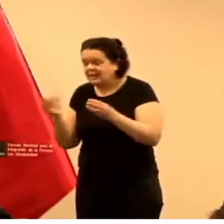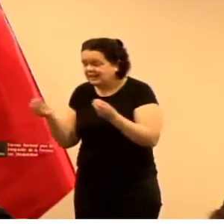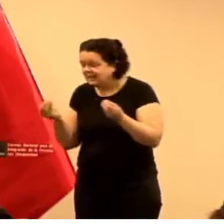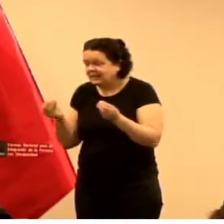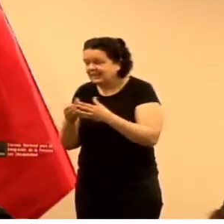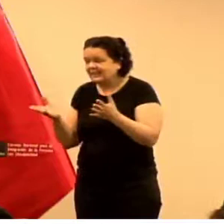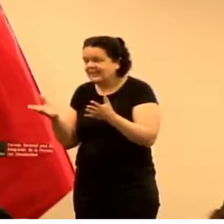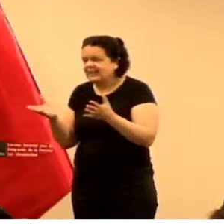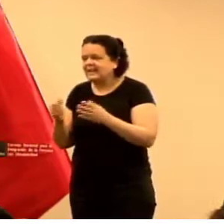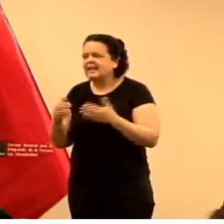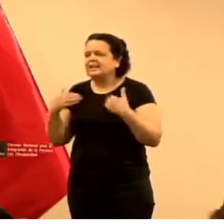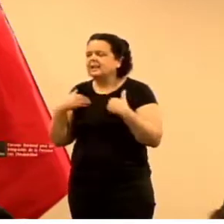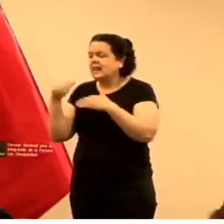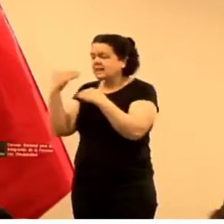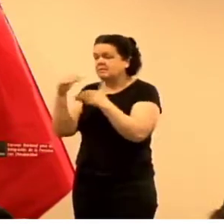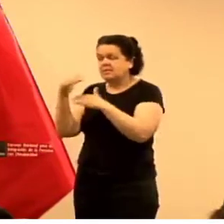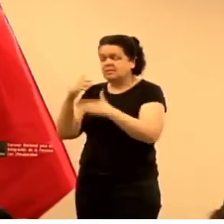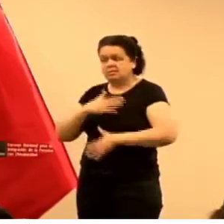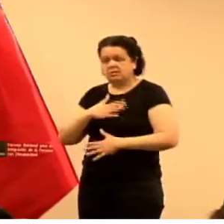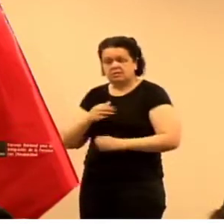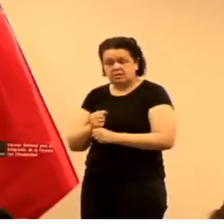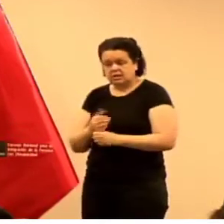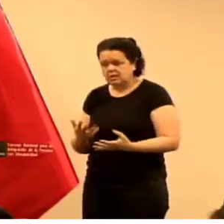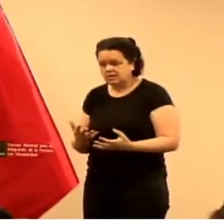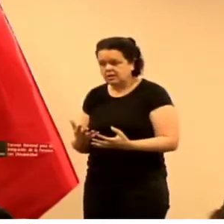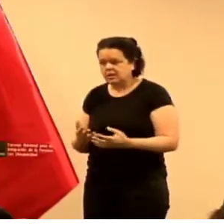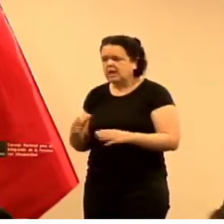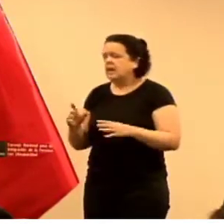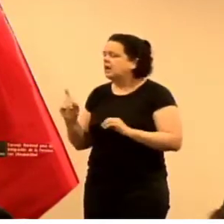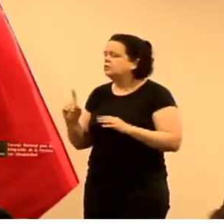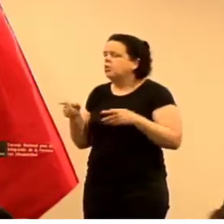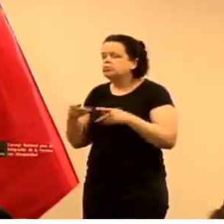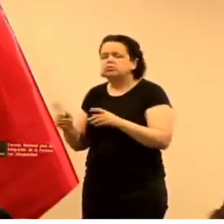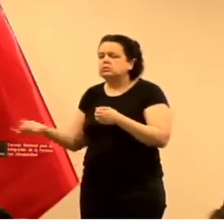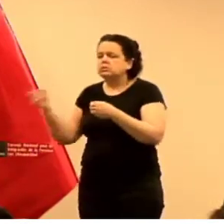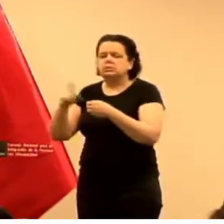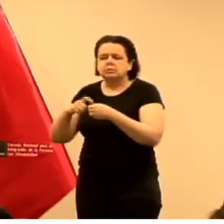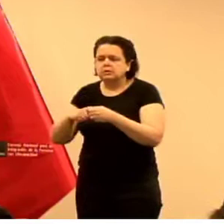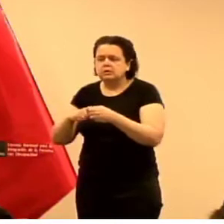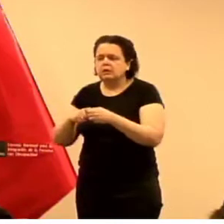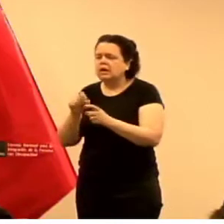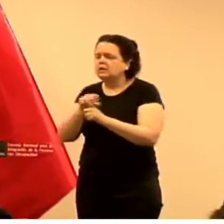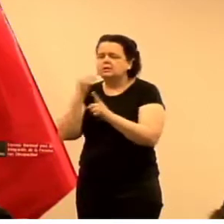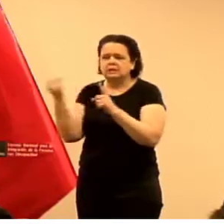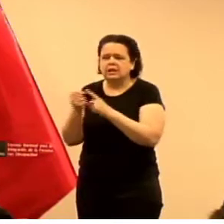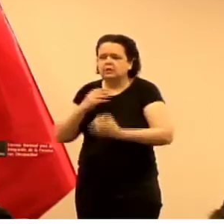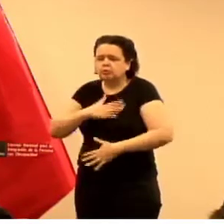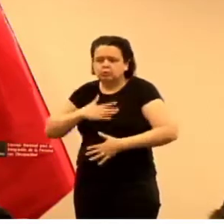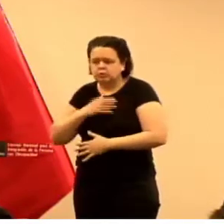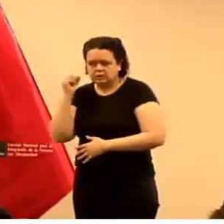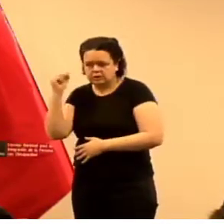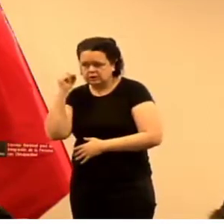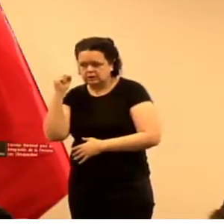niñas tengan una limitación funcional que les impide participar en la sociedad y gozar de sus